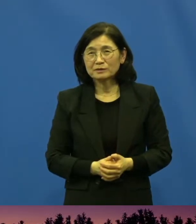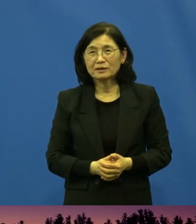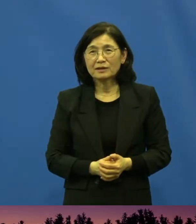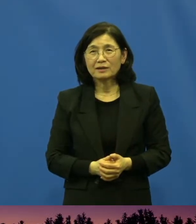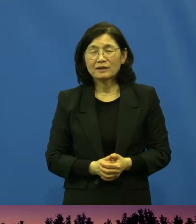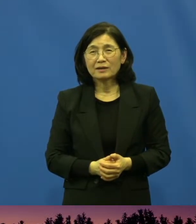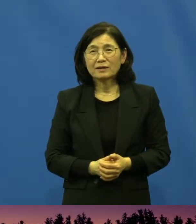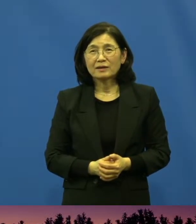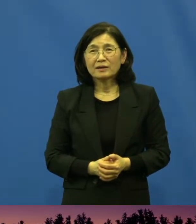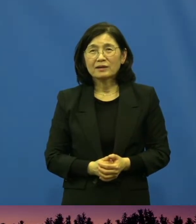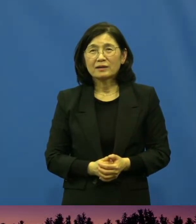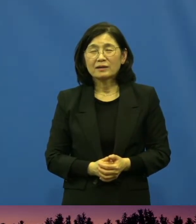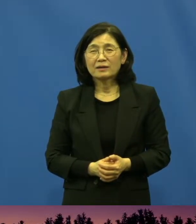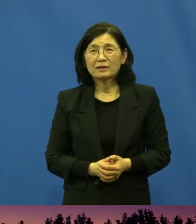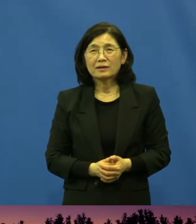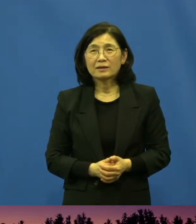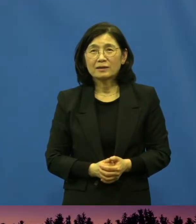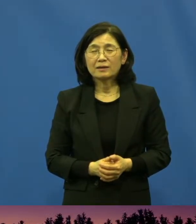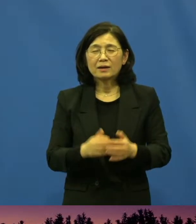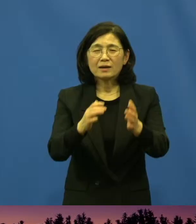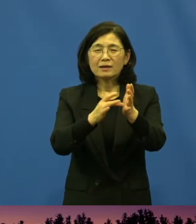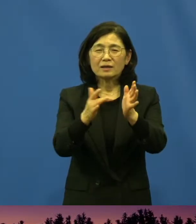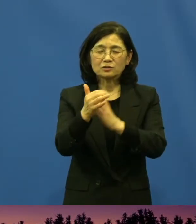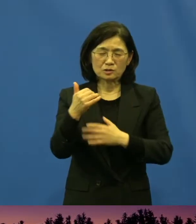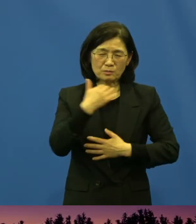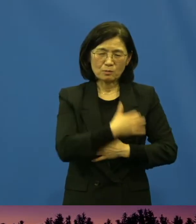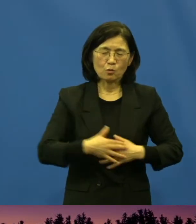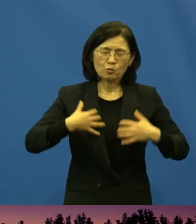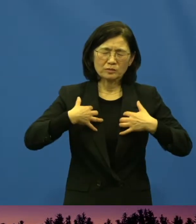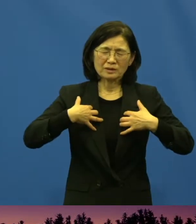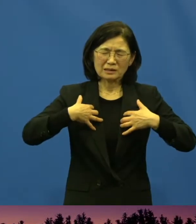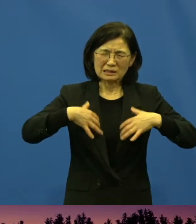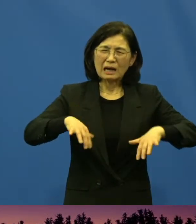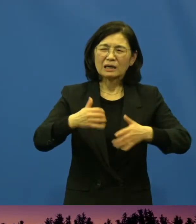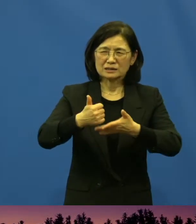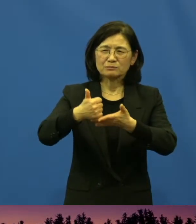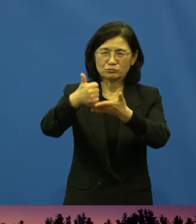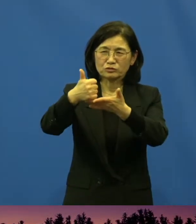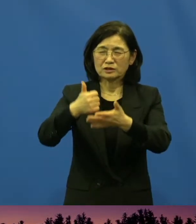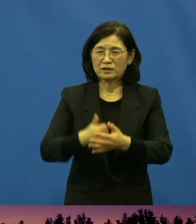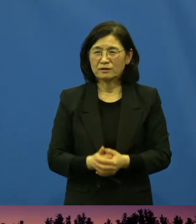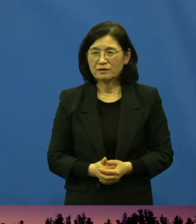누가 여러분 더 육신으로 치면 사실은 예수님이 더 약할 수밖에 없어요.